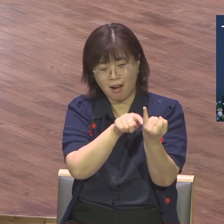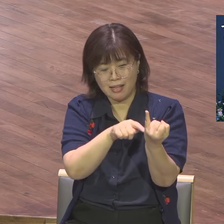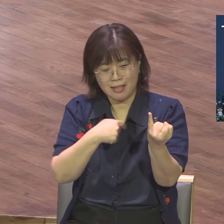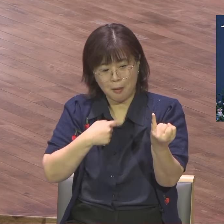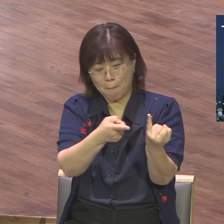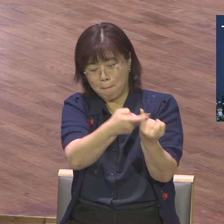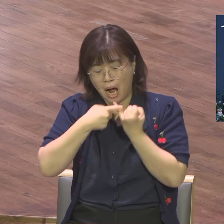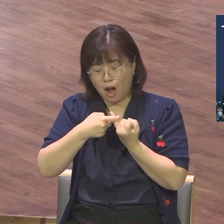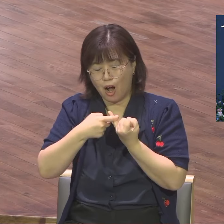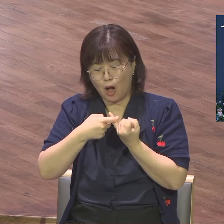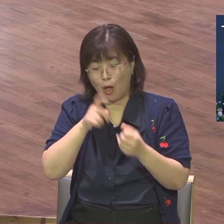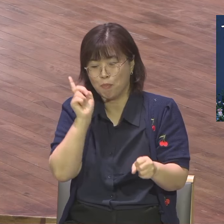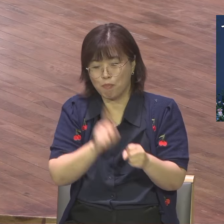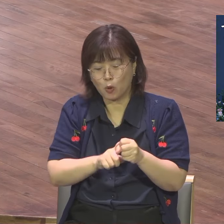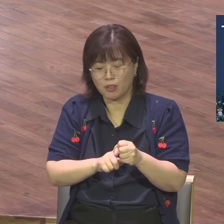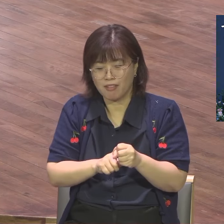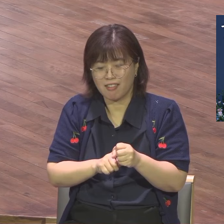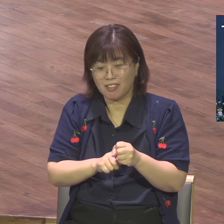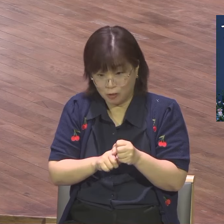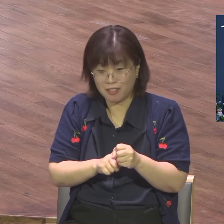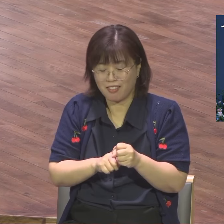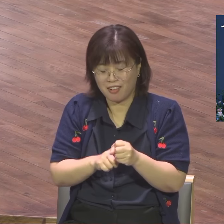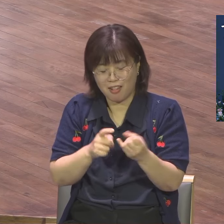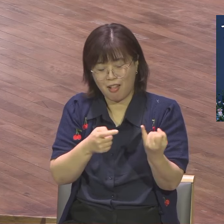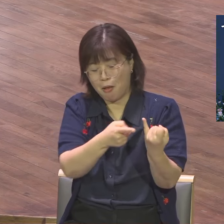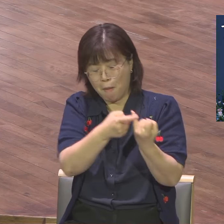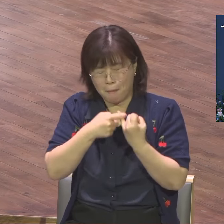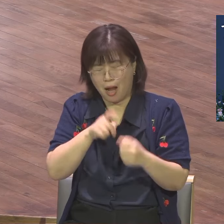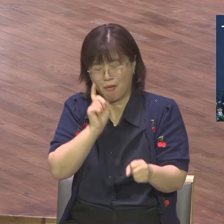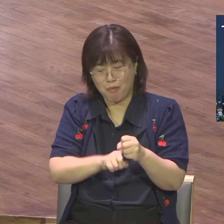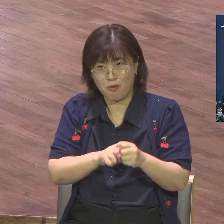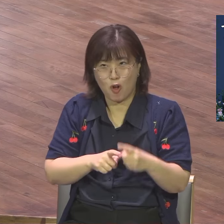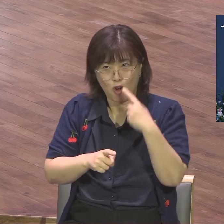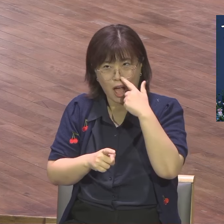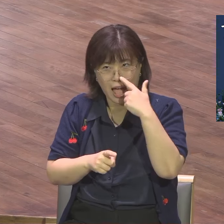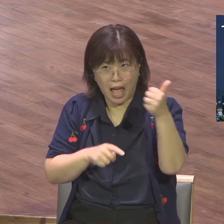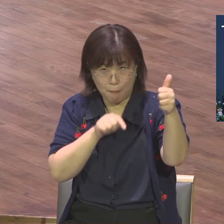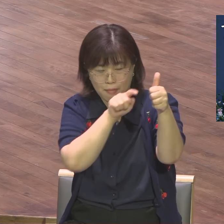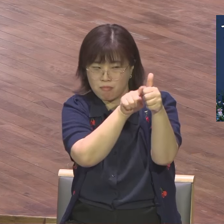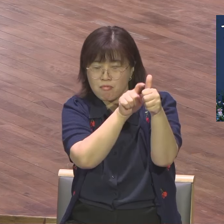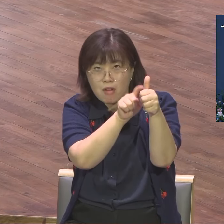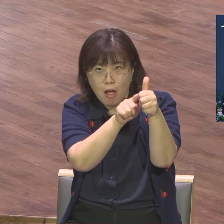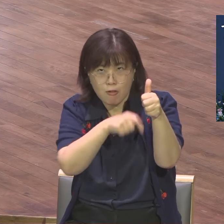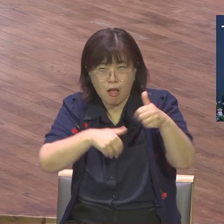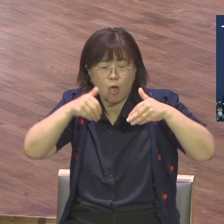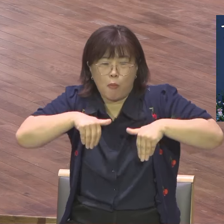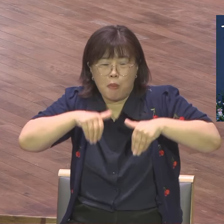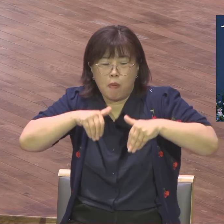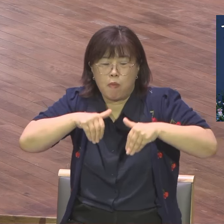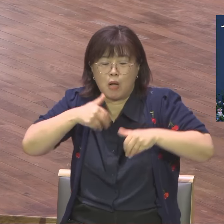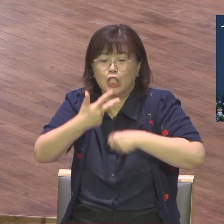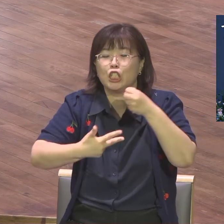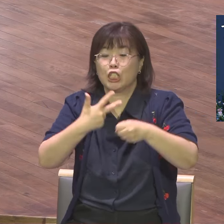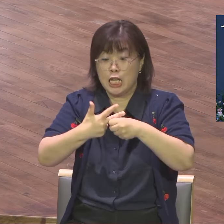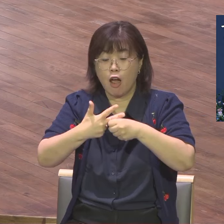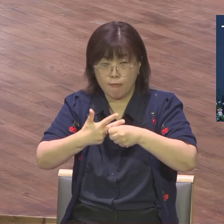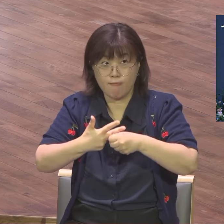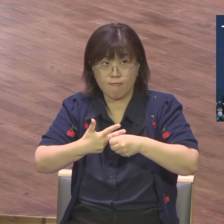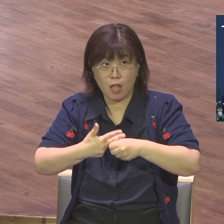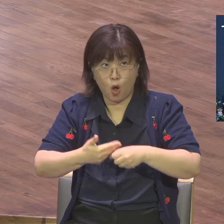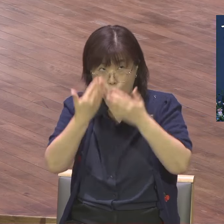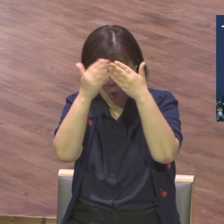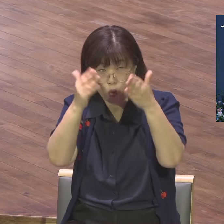동안 머슴살이를 그냥 죽을 일을 7년 동안 그렇게 하면은 라헬을 죽였다고